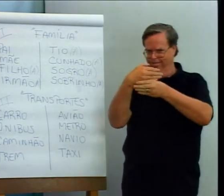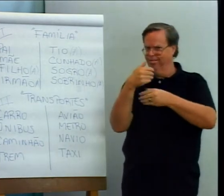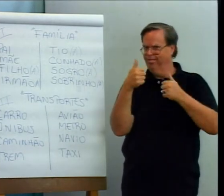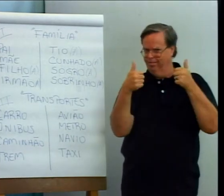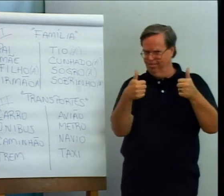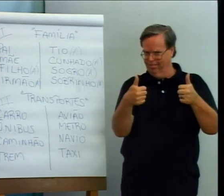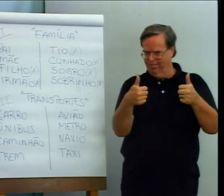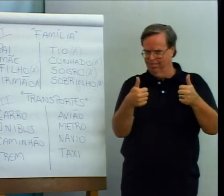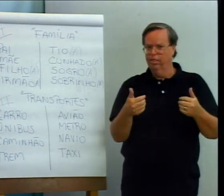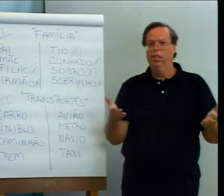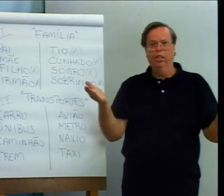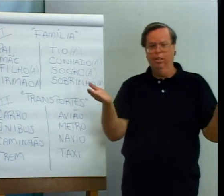Táxi. Tudo bem?